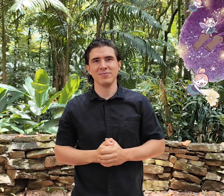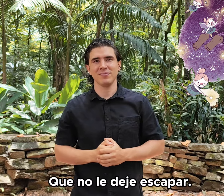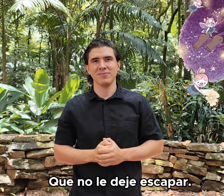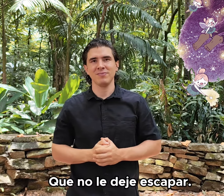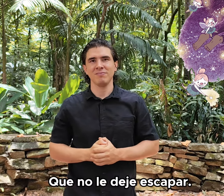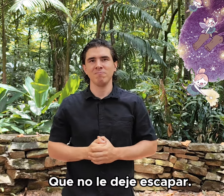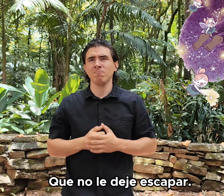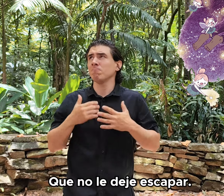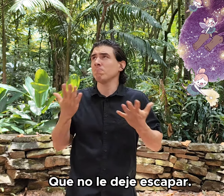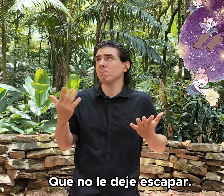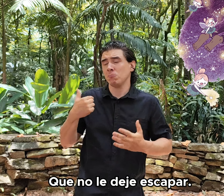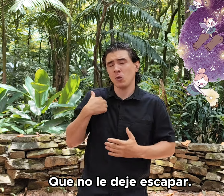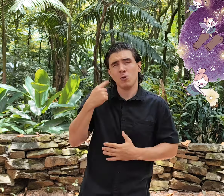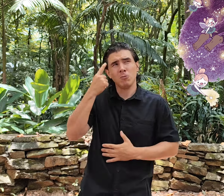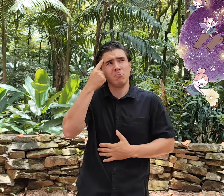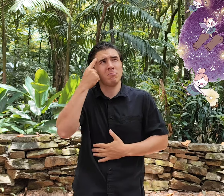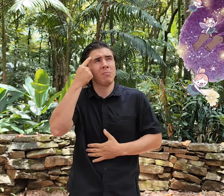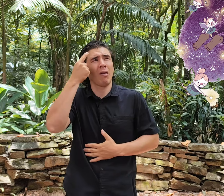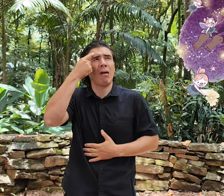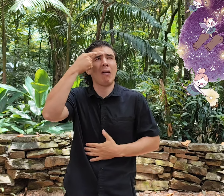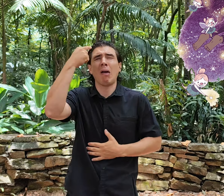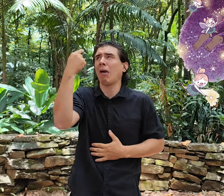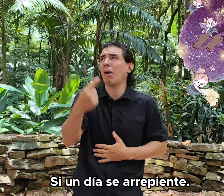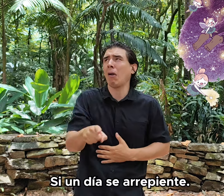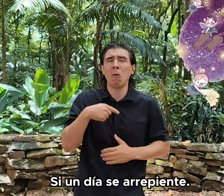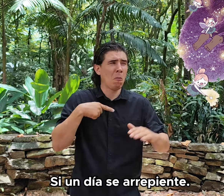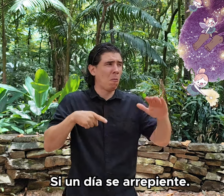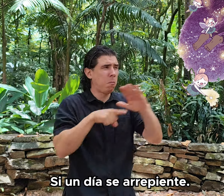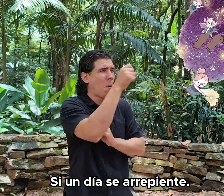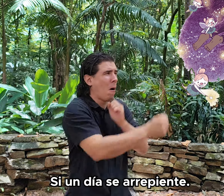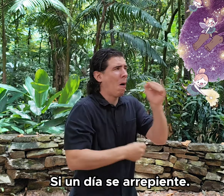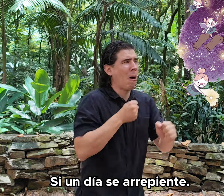Que no le deje escapar, si un día se arrepiente.